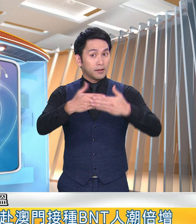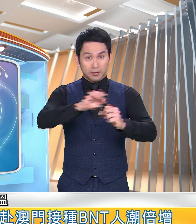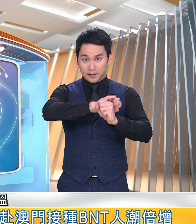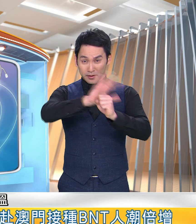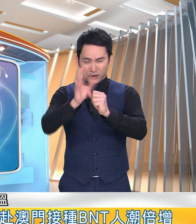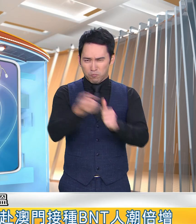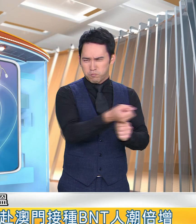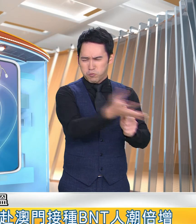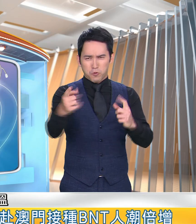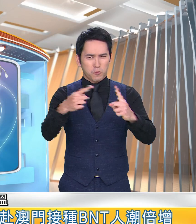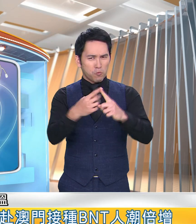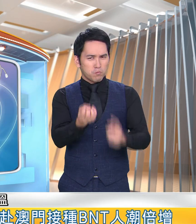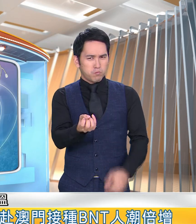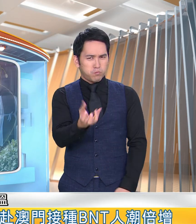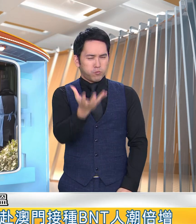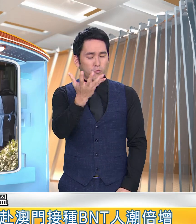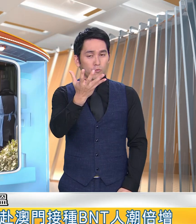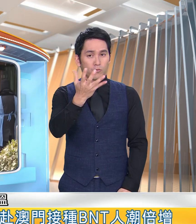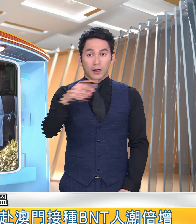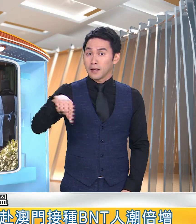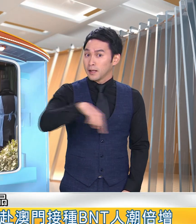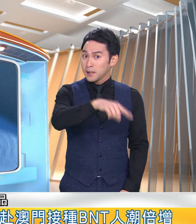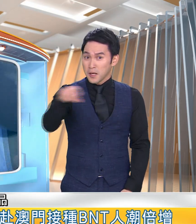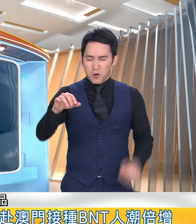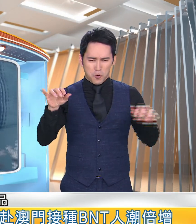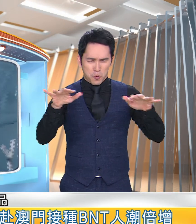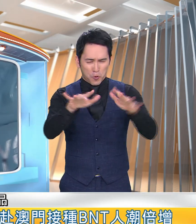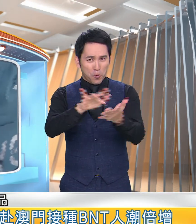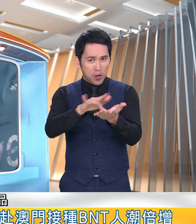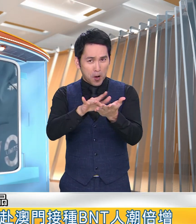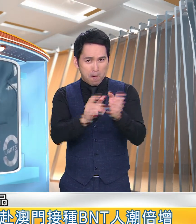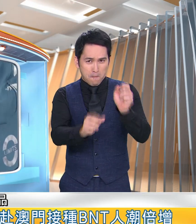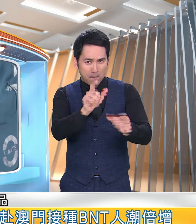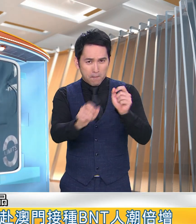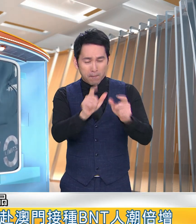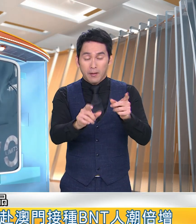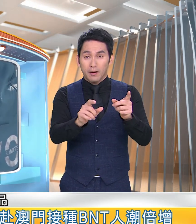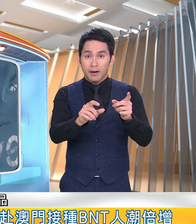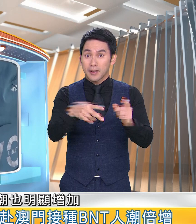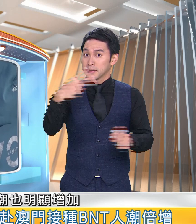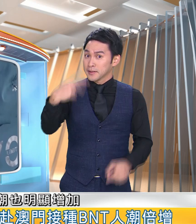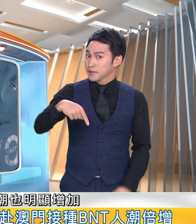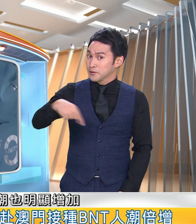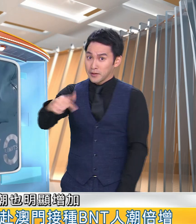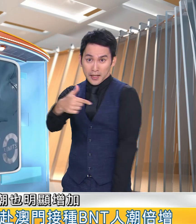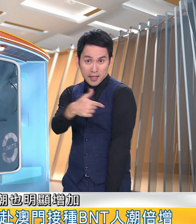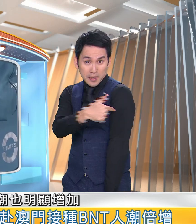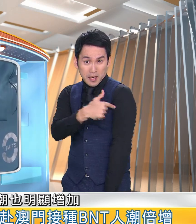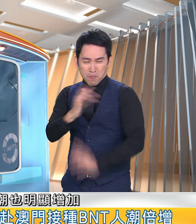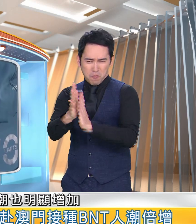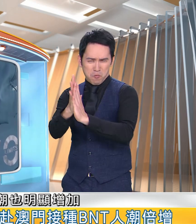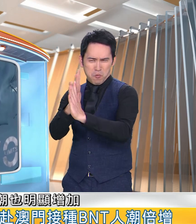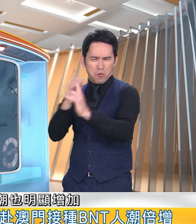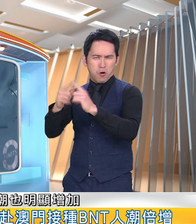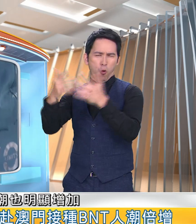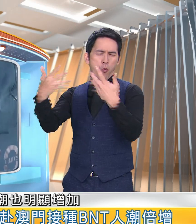中国的疫情持续升温，民众除了抢买药品，排队打疫苗的人潮也明显增